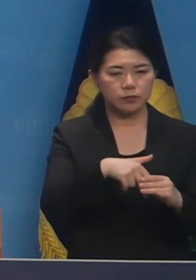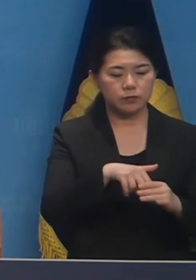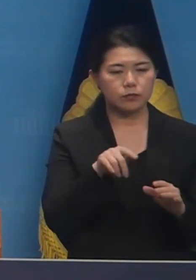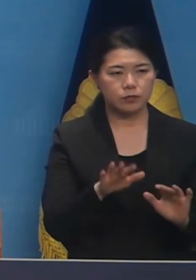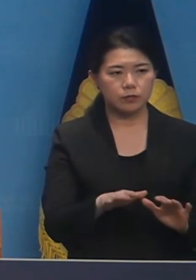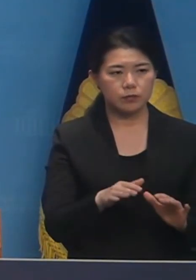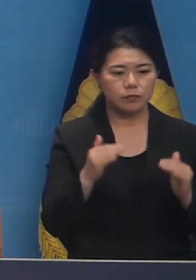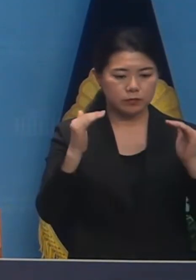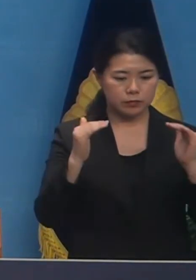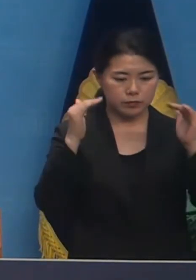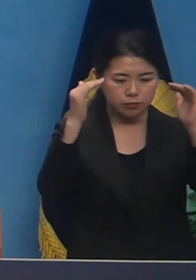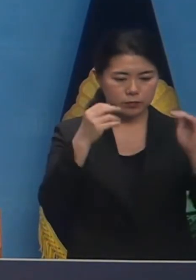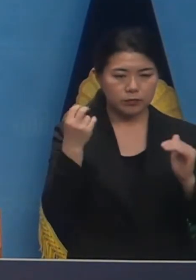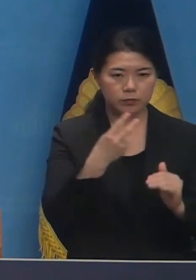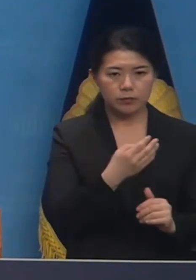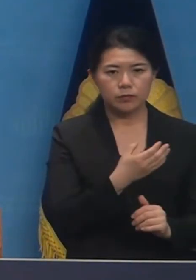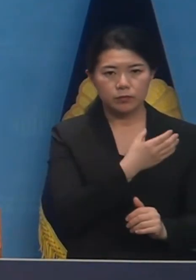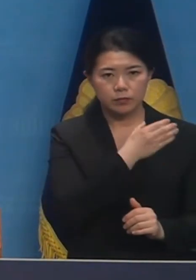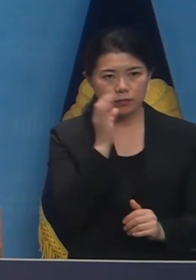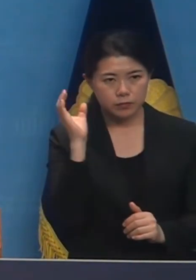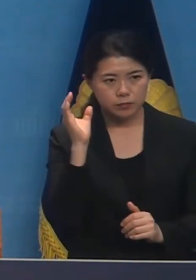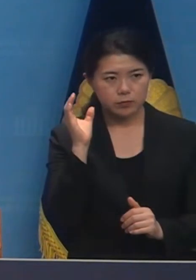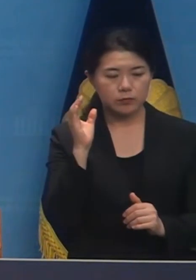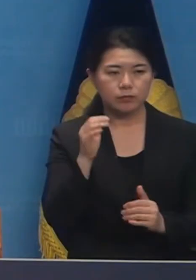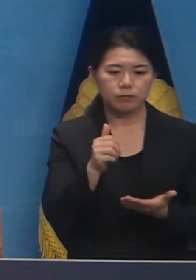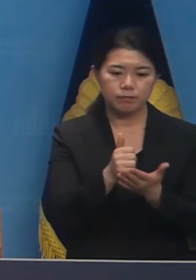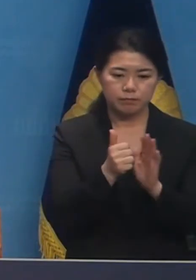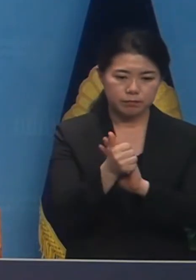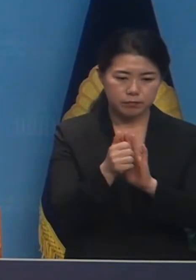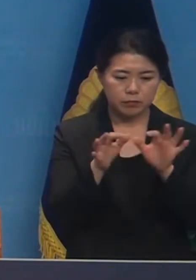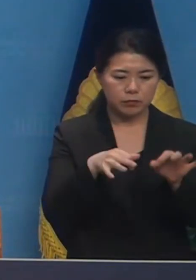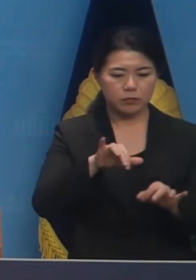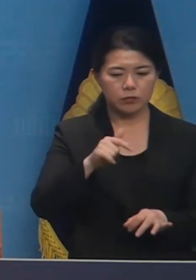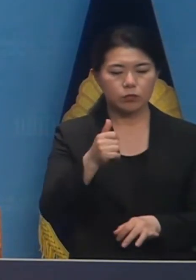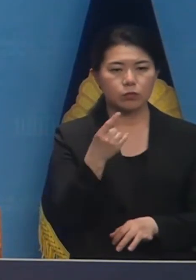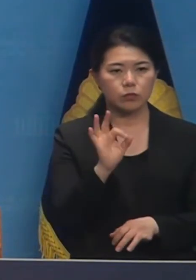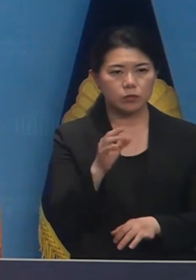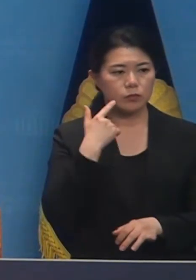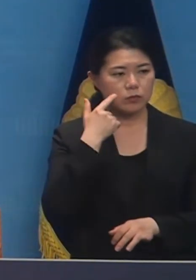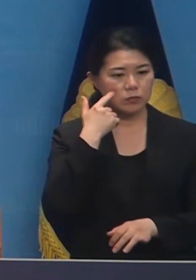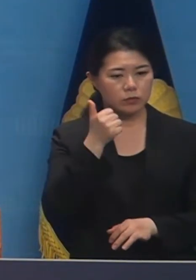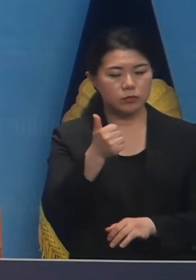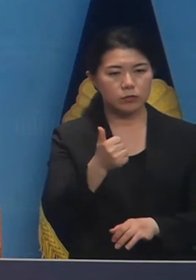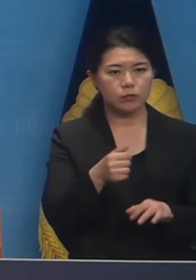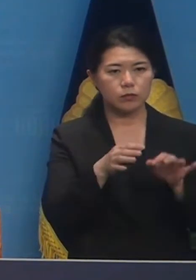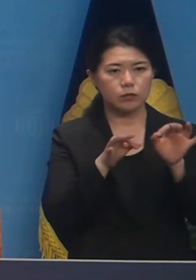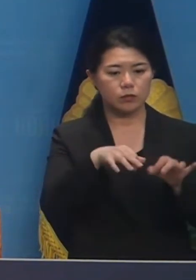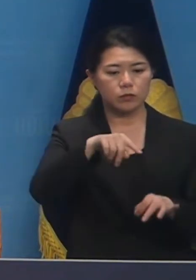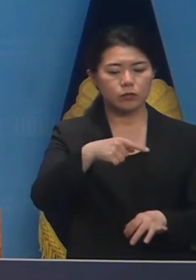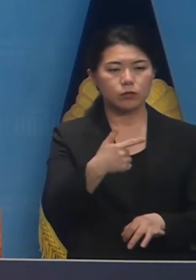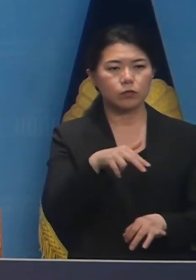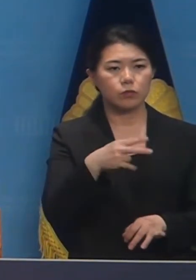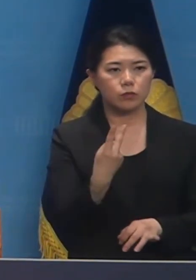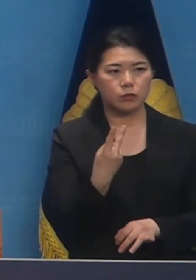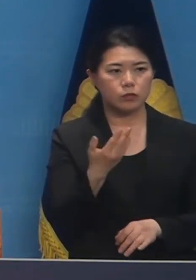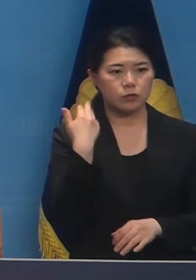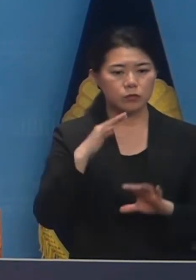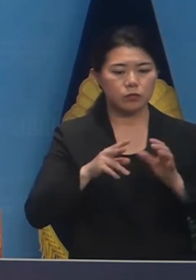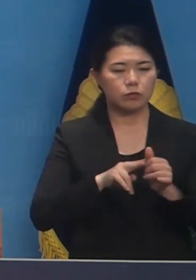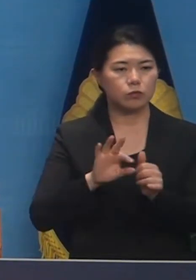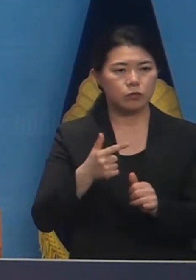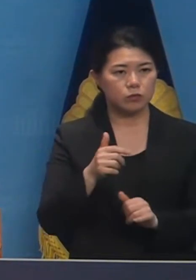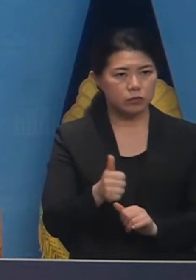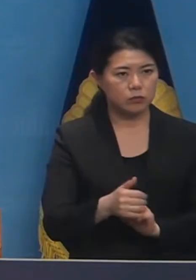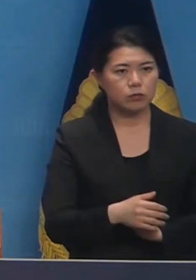어른이시고 또 원로이신 우리 김진호 목사님, 그리고 또 김순규 전